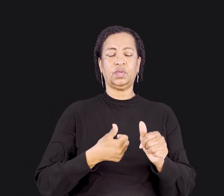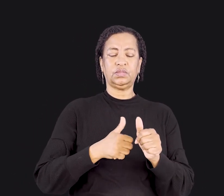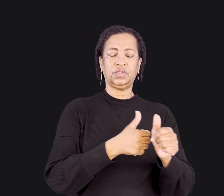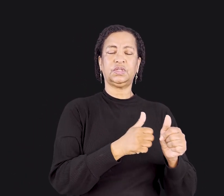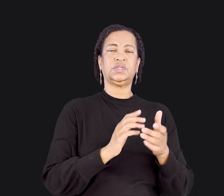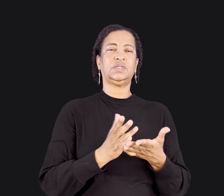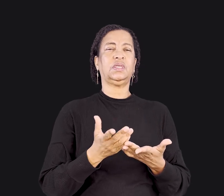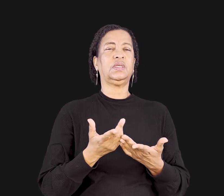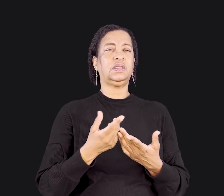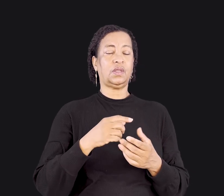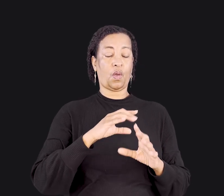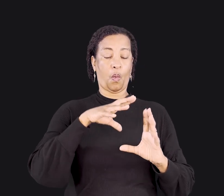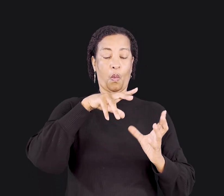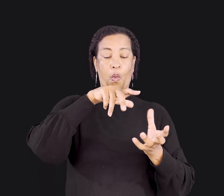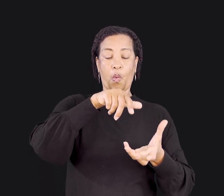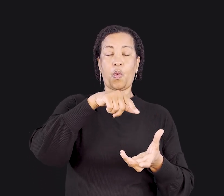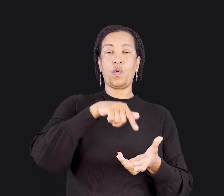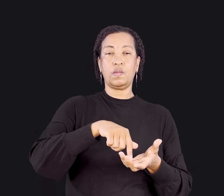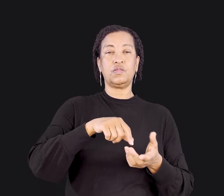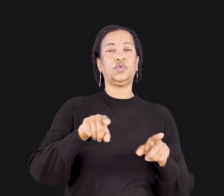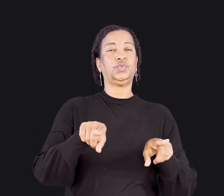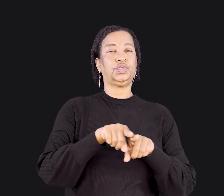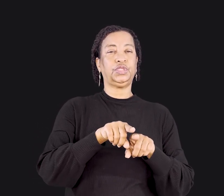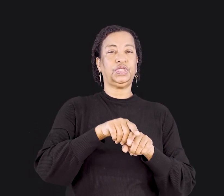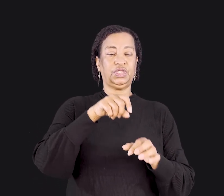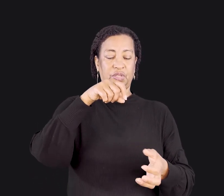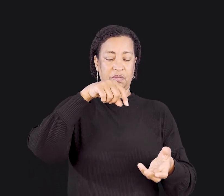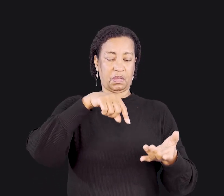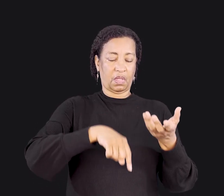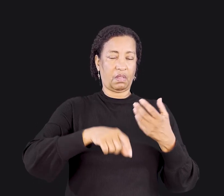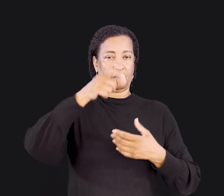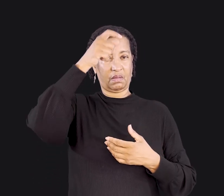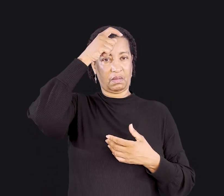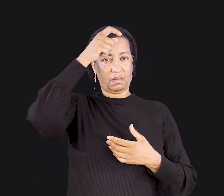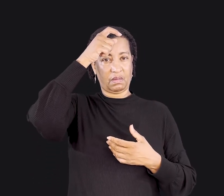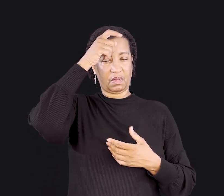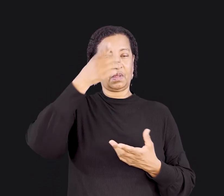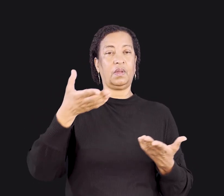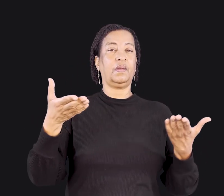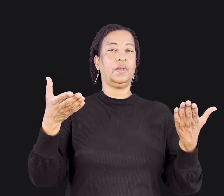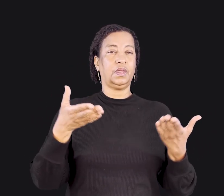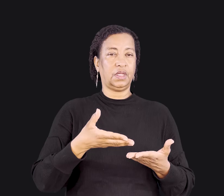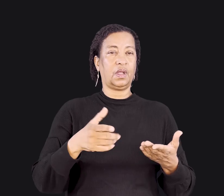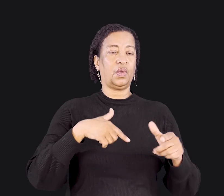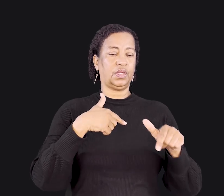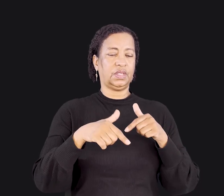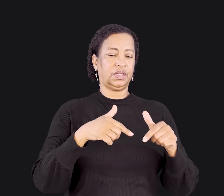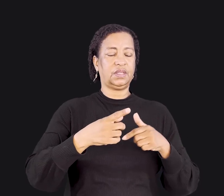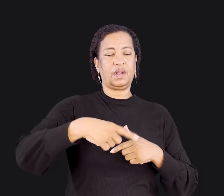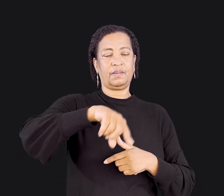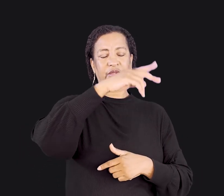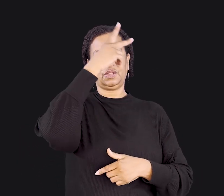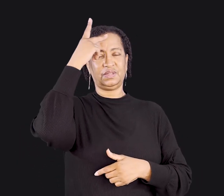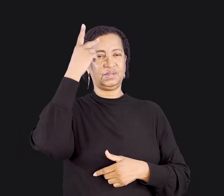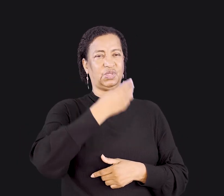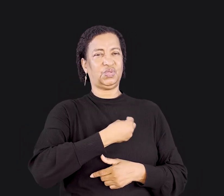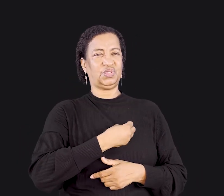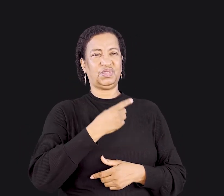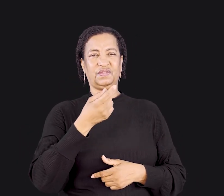seguiam a presente ordem deste mundo e o príncipe do poder do ar, o espírito que agora está atuando nos que vivem na